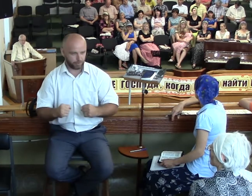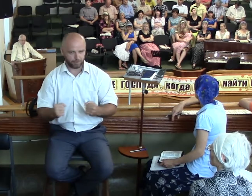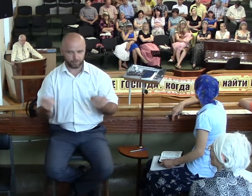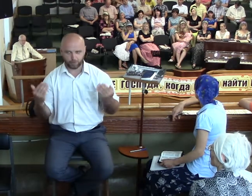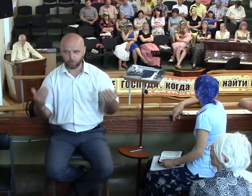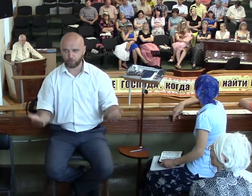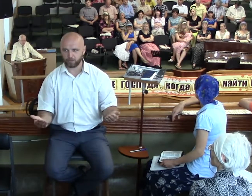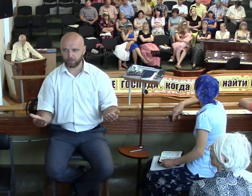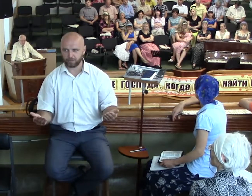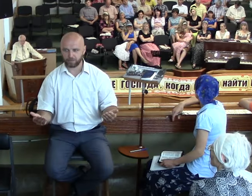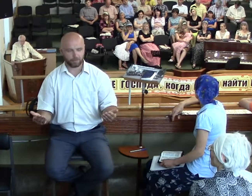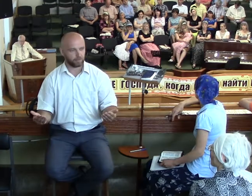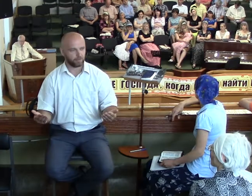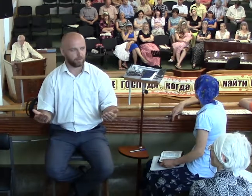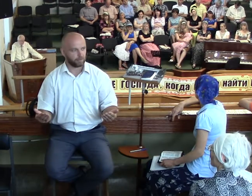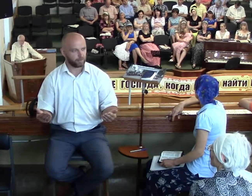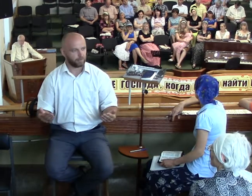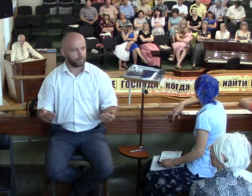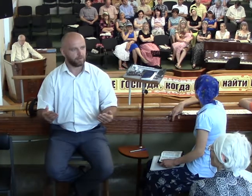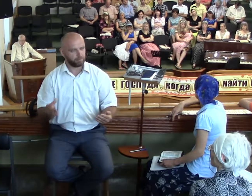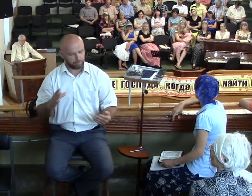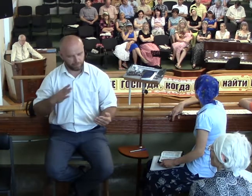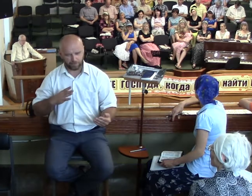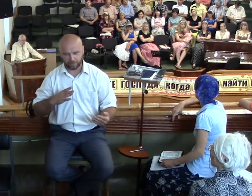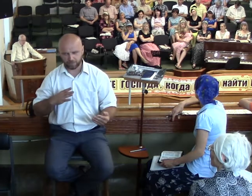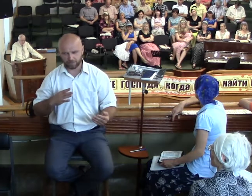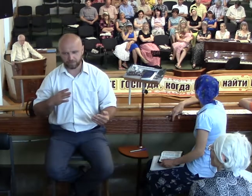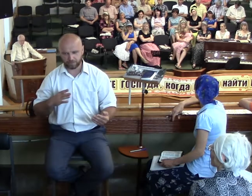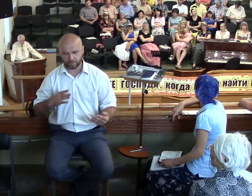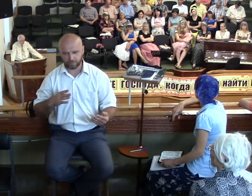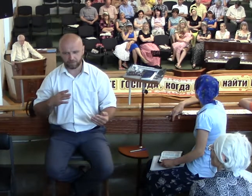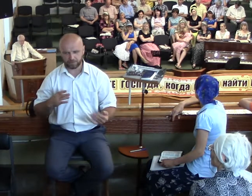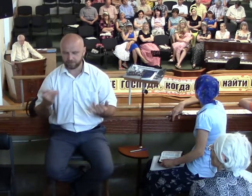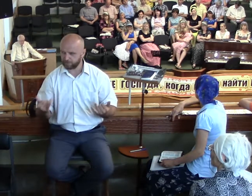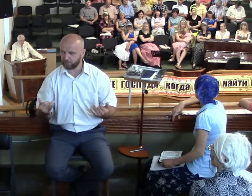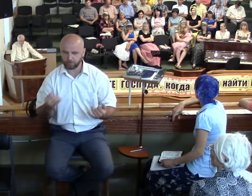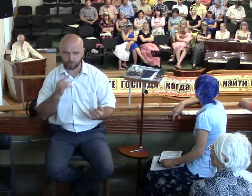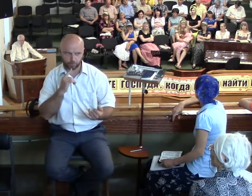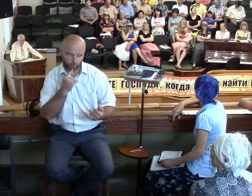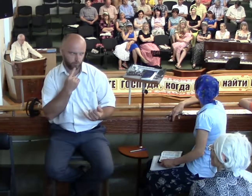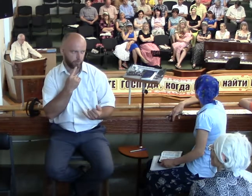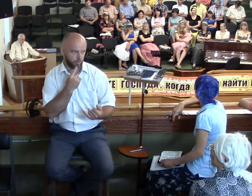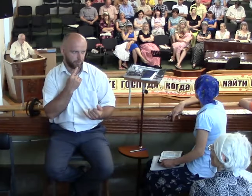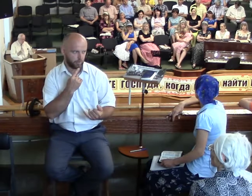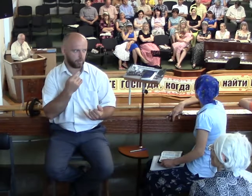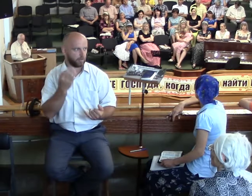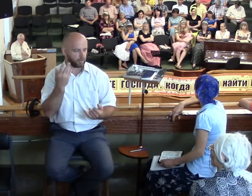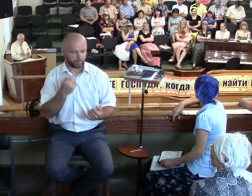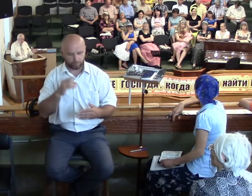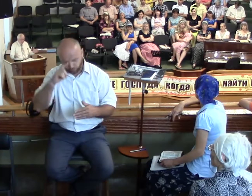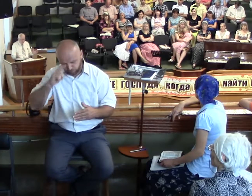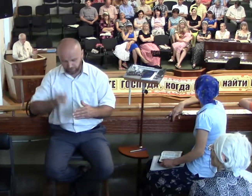конечно, иногда очень опускаются руки наших членов церкви, когда мы